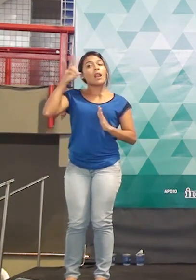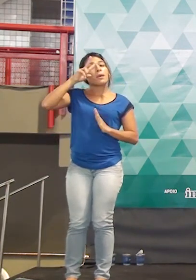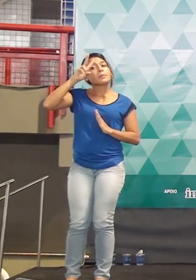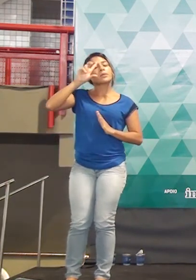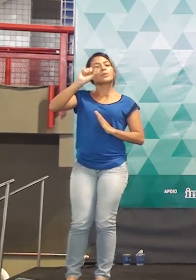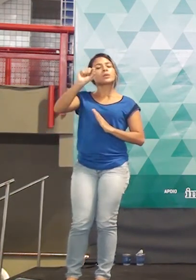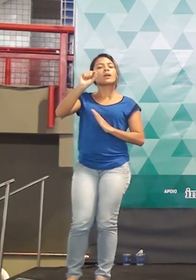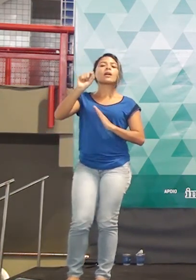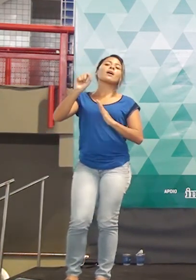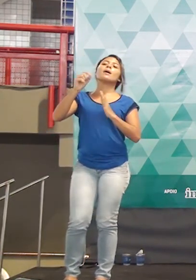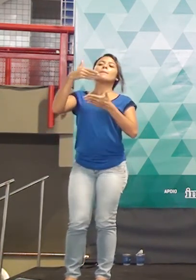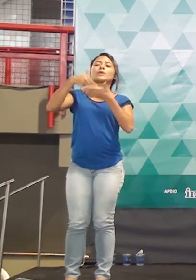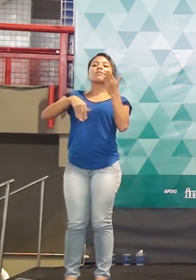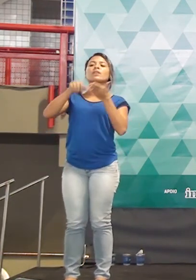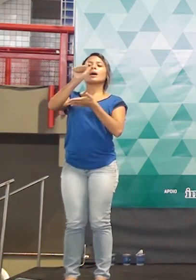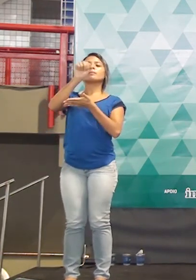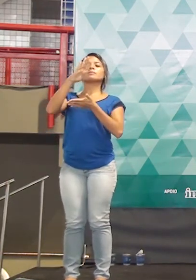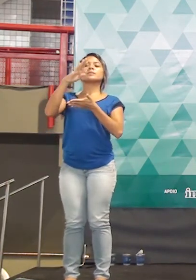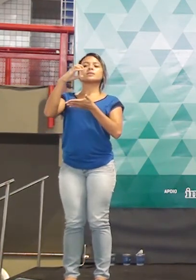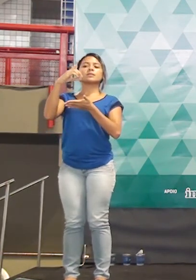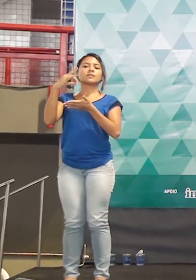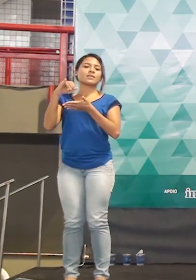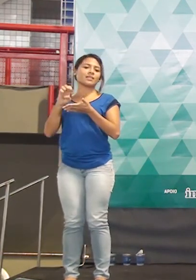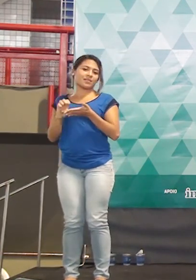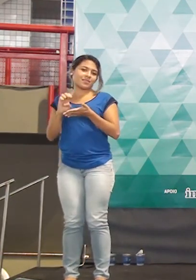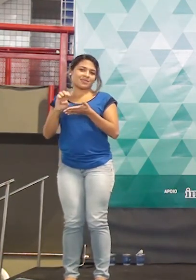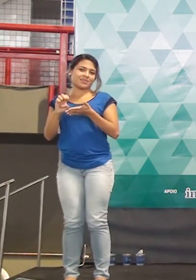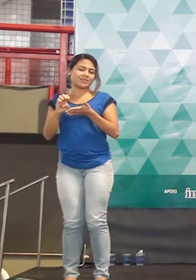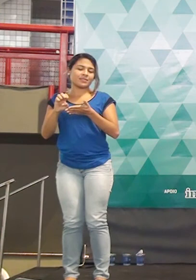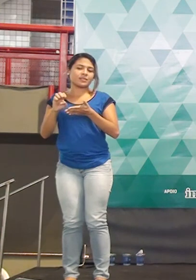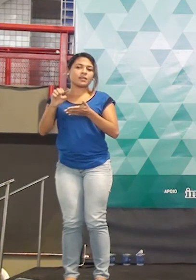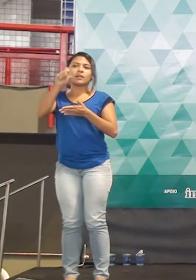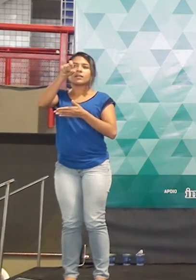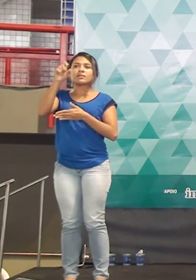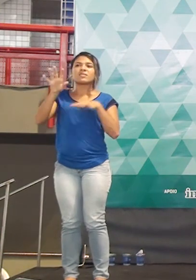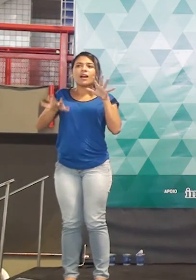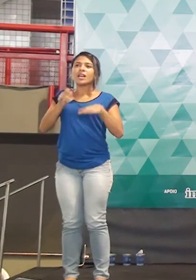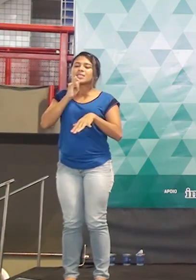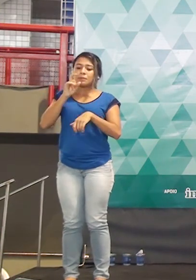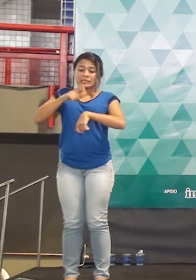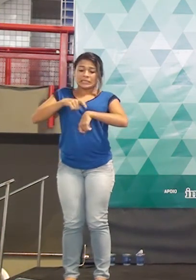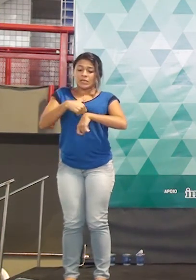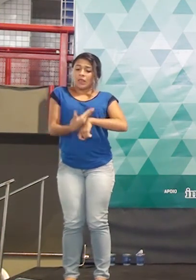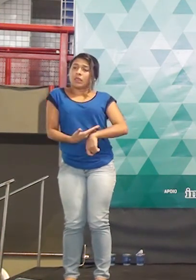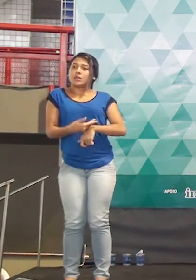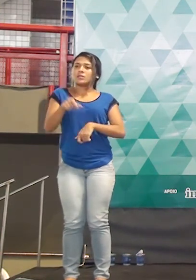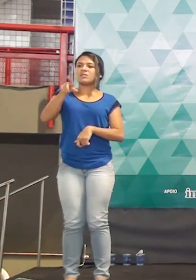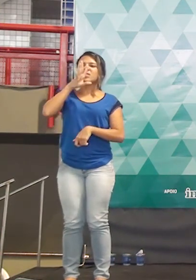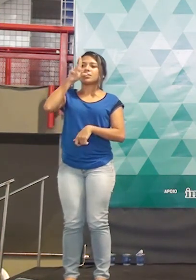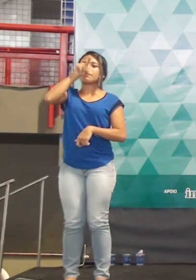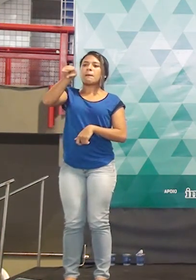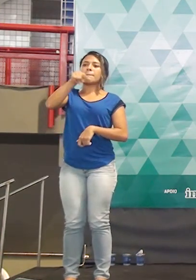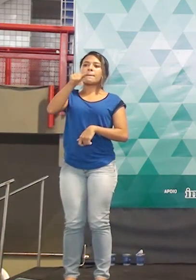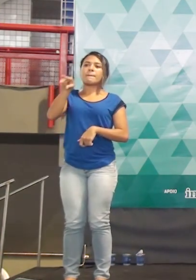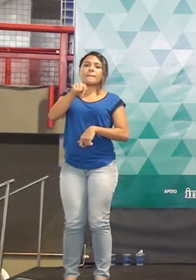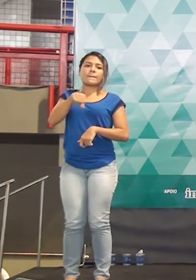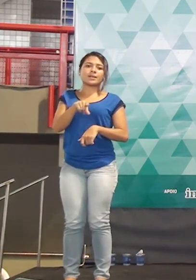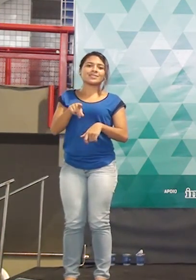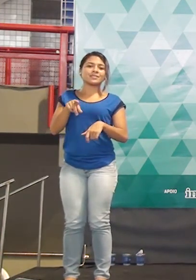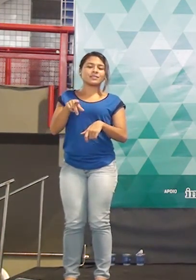até chutar se não tiver tempo. Redação você não pode chutar. Redação você vai ter que escrever, tá certo? Então vamos